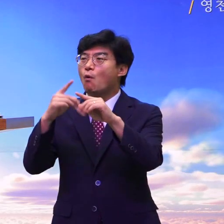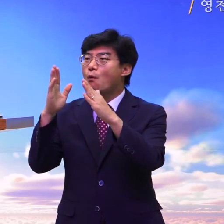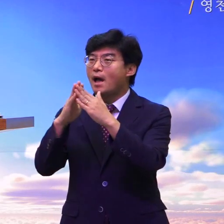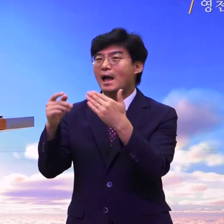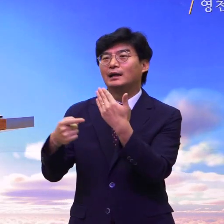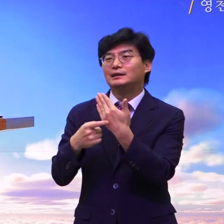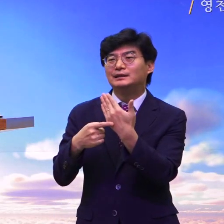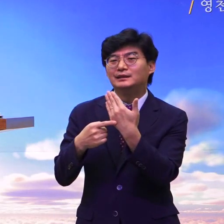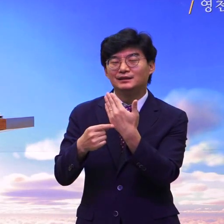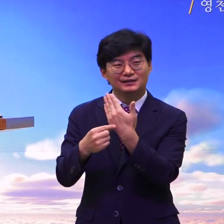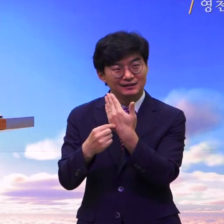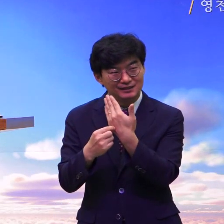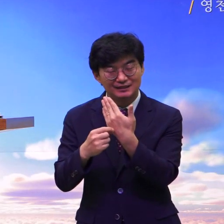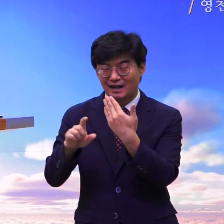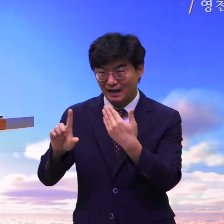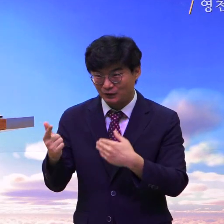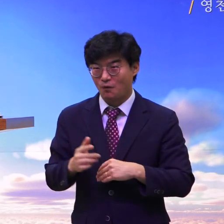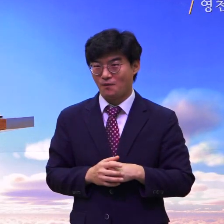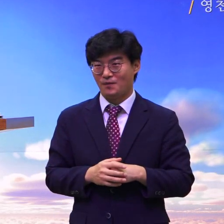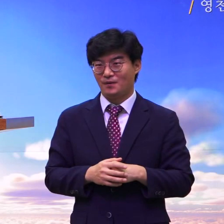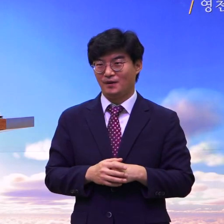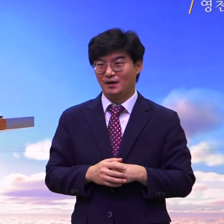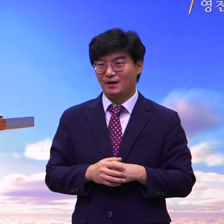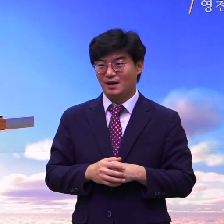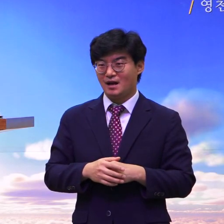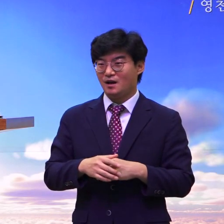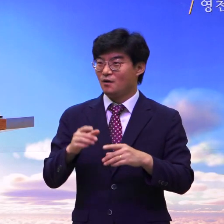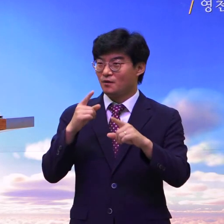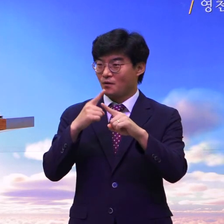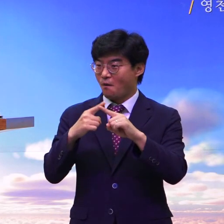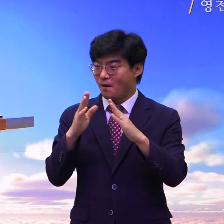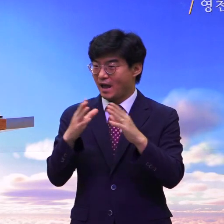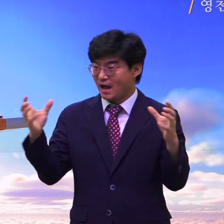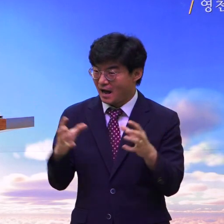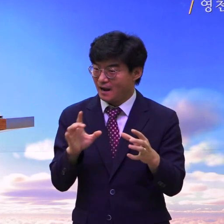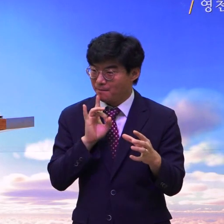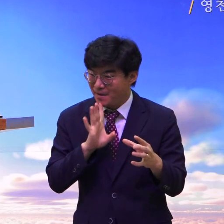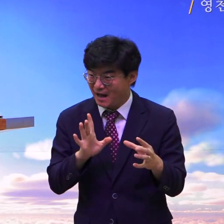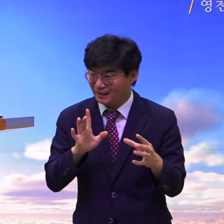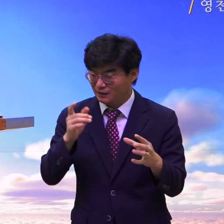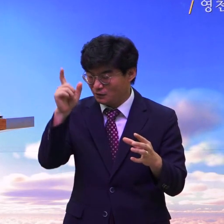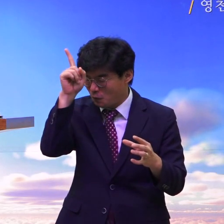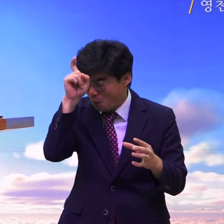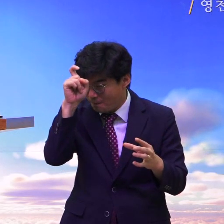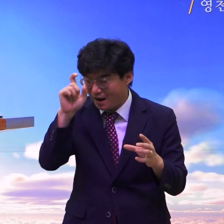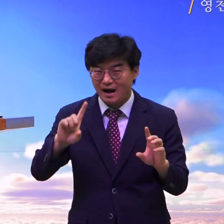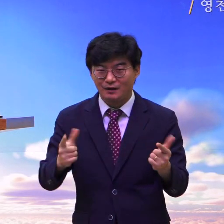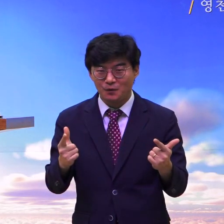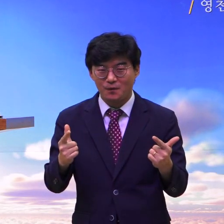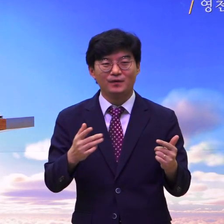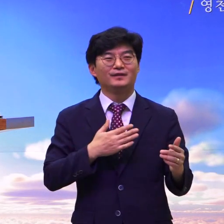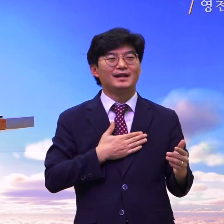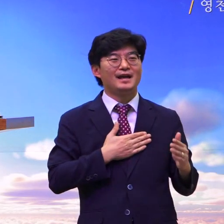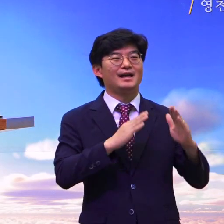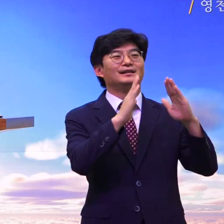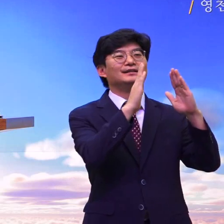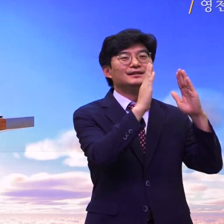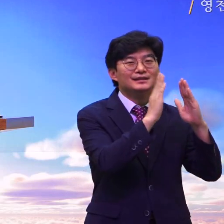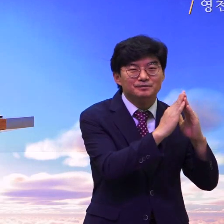않고 장소적 개념의 예배만을 고집하지 않고 자신들이 머물고 있는 그 가정, 삶의